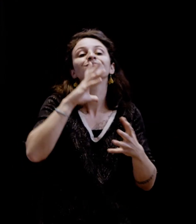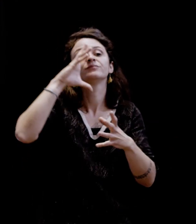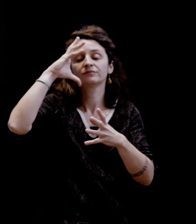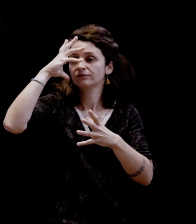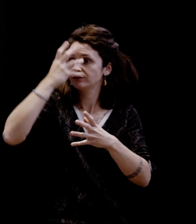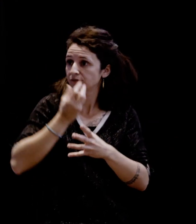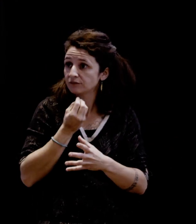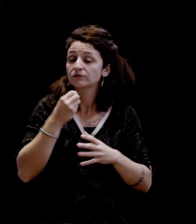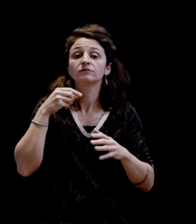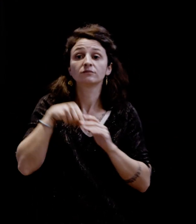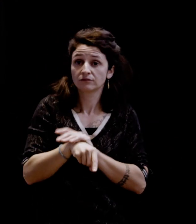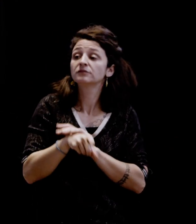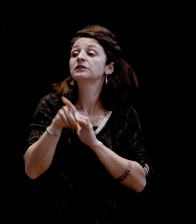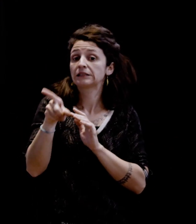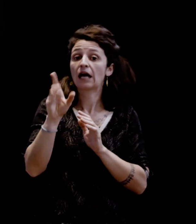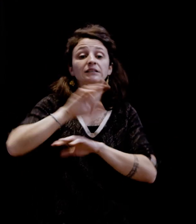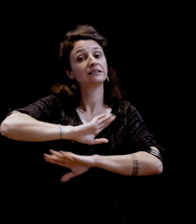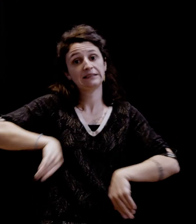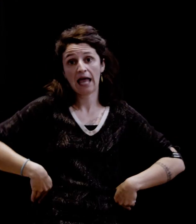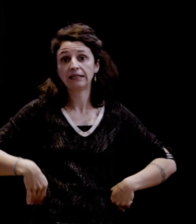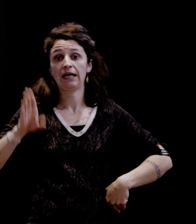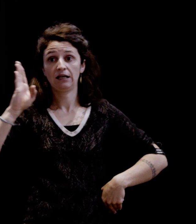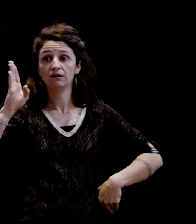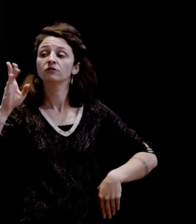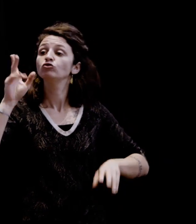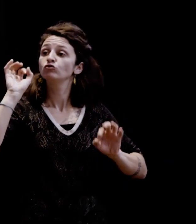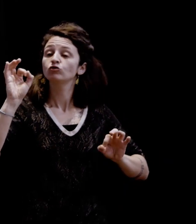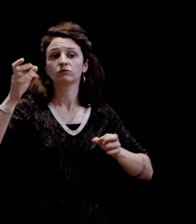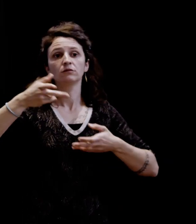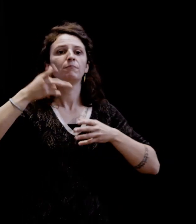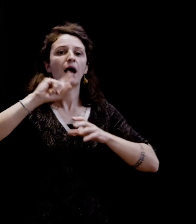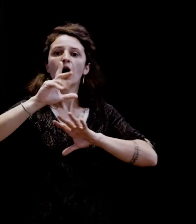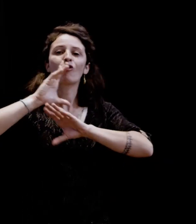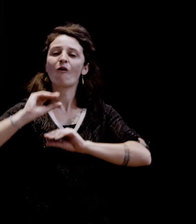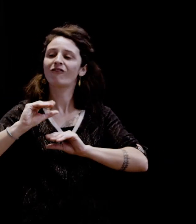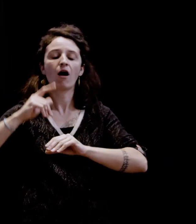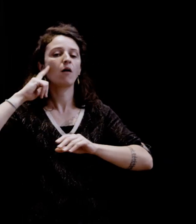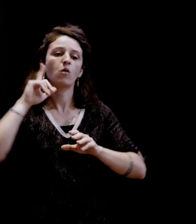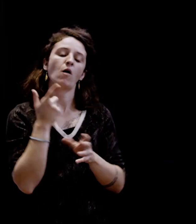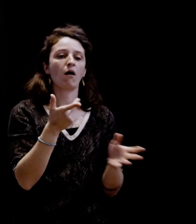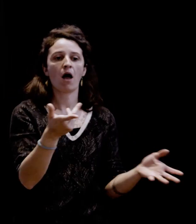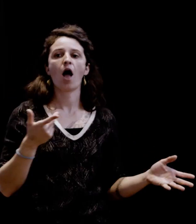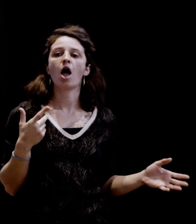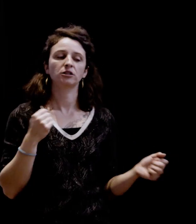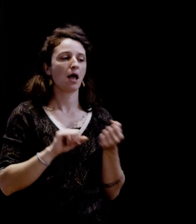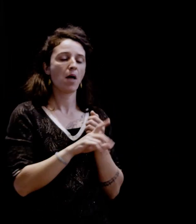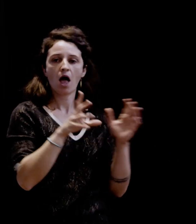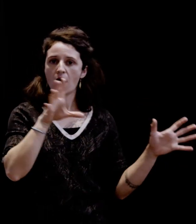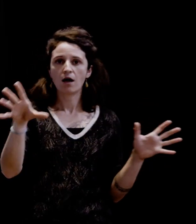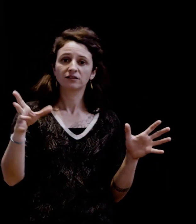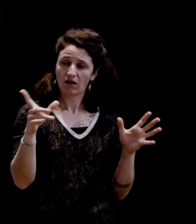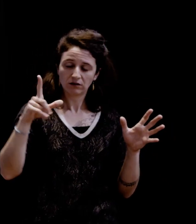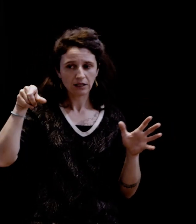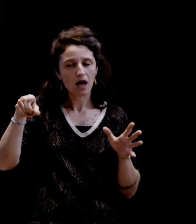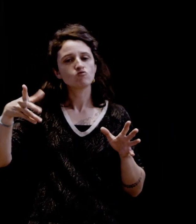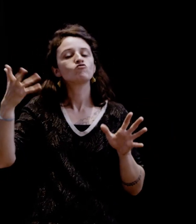dis 1000 fois par semaine, c'est le dernier fusible. Ce n'est pas du confort, c'est pas pour être tranquille, c'est pas pour se faire emmerder par les patients ni par les parents. L'anesthésie générale,